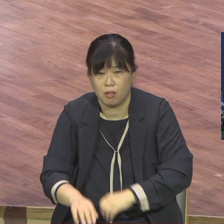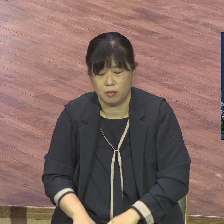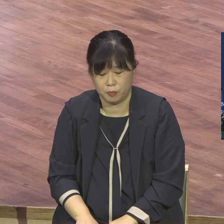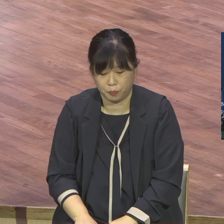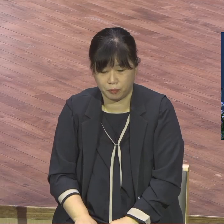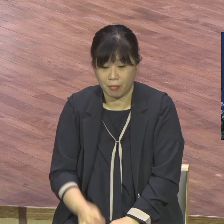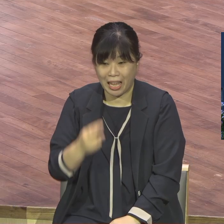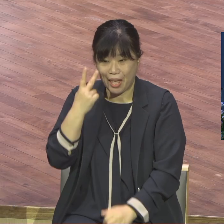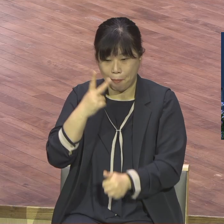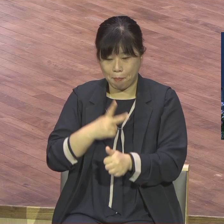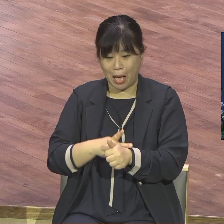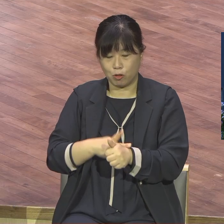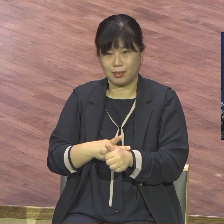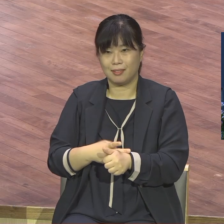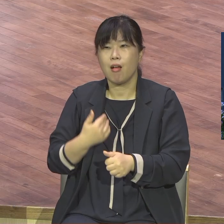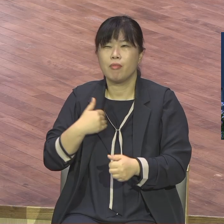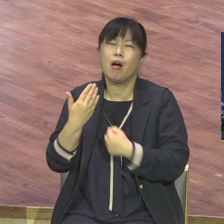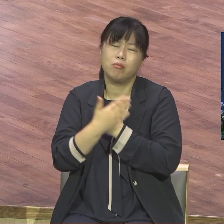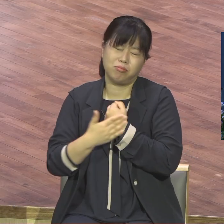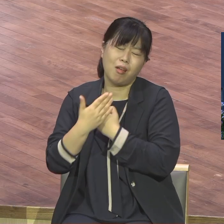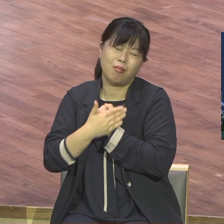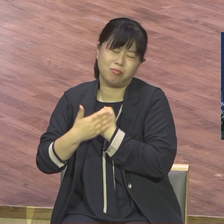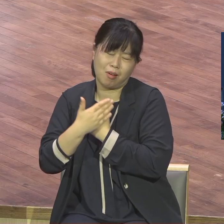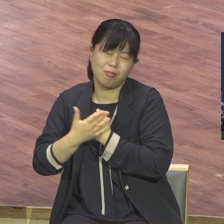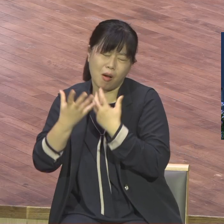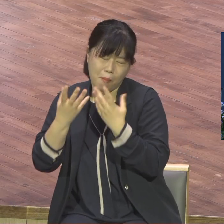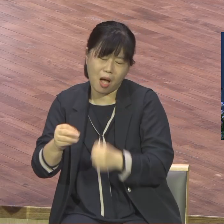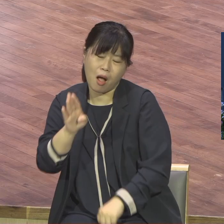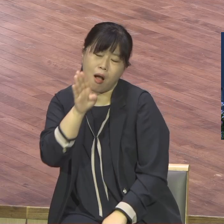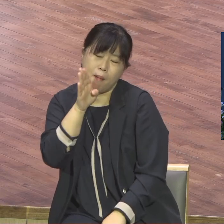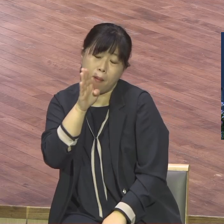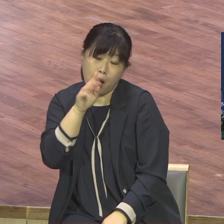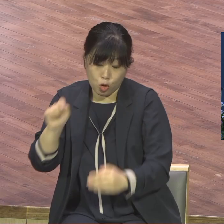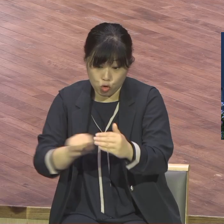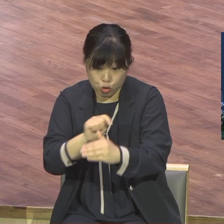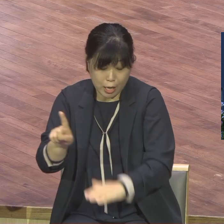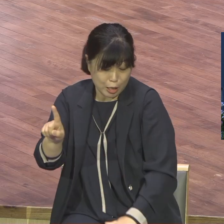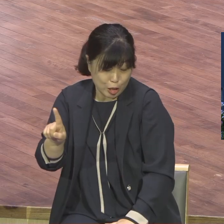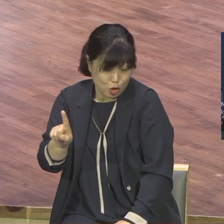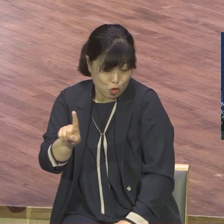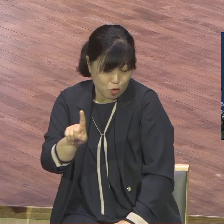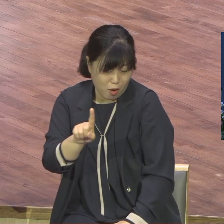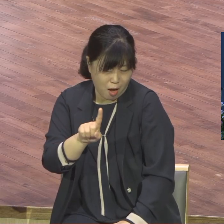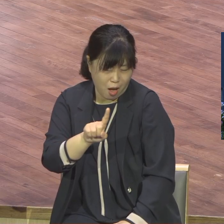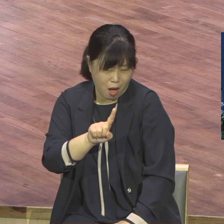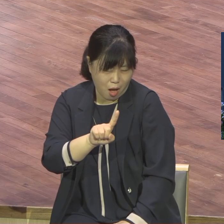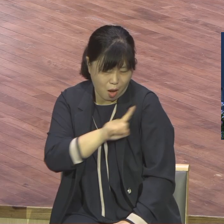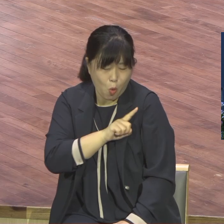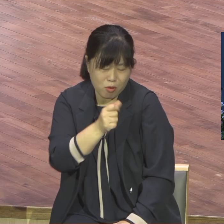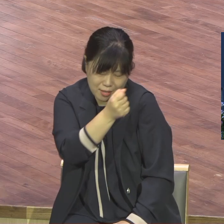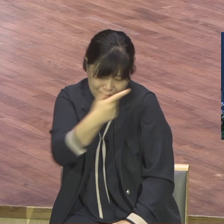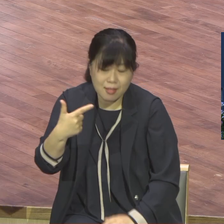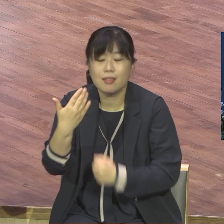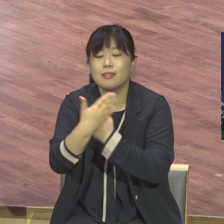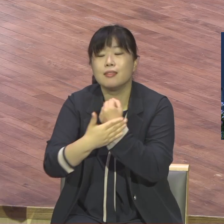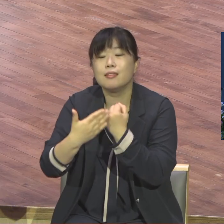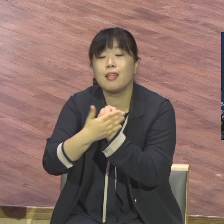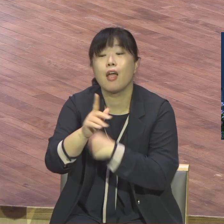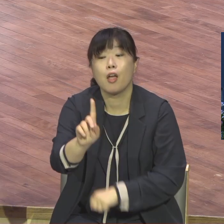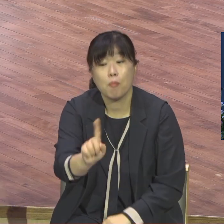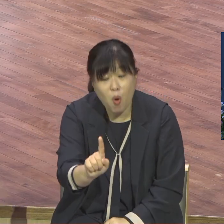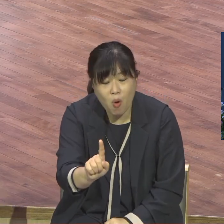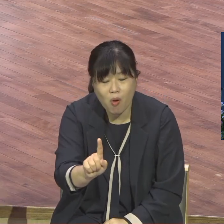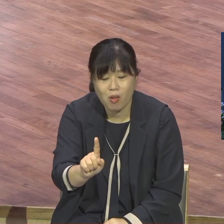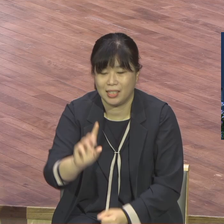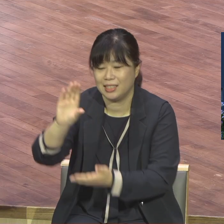무엇인지를 간증하고 있어요 지금. 그것은 바로 하나님께서 자신을 그리스도의